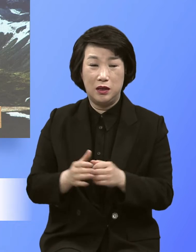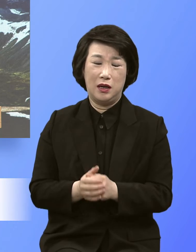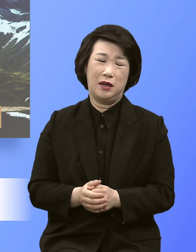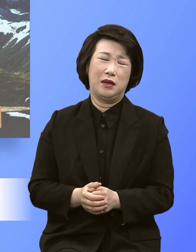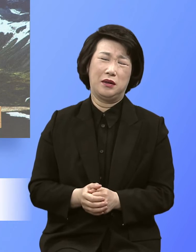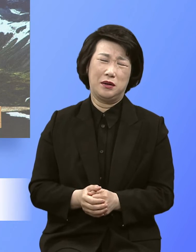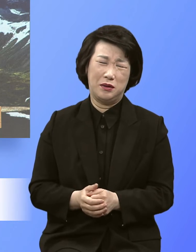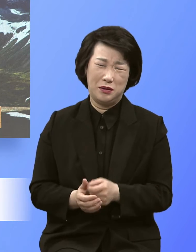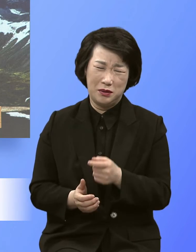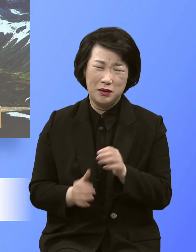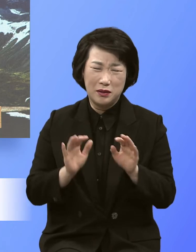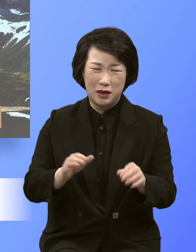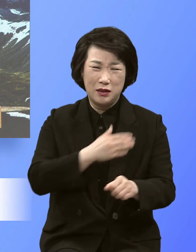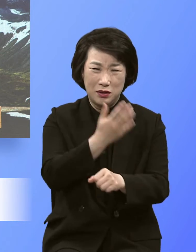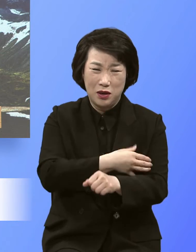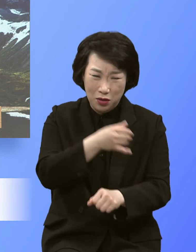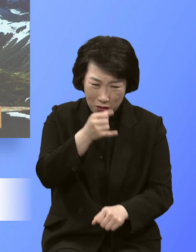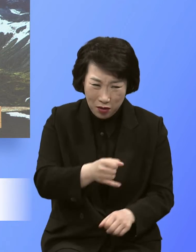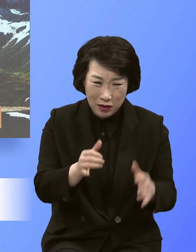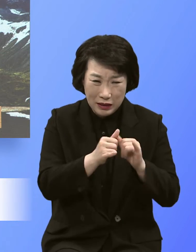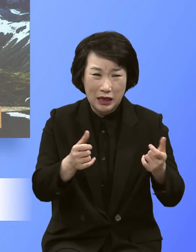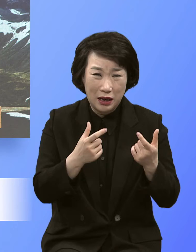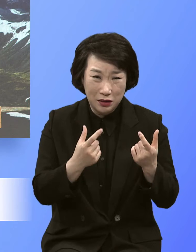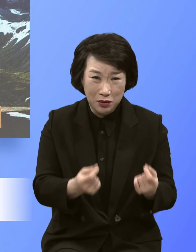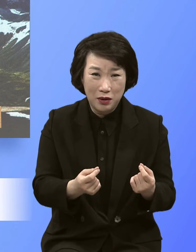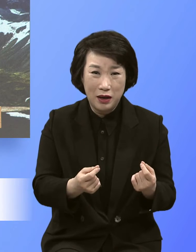전혀 무능한 자와 같이